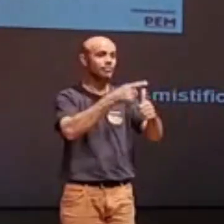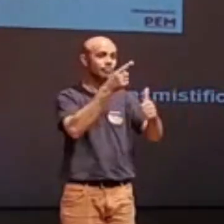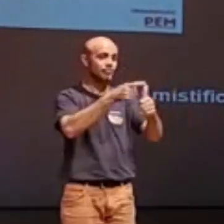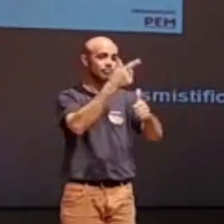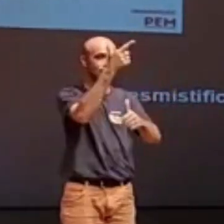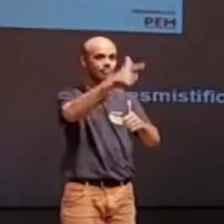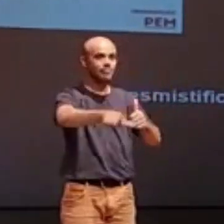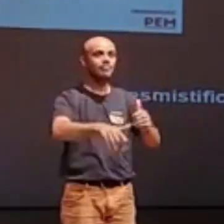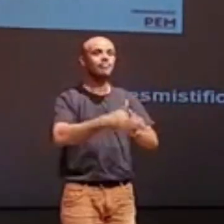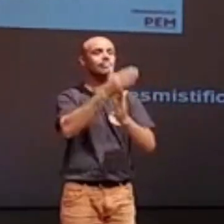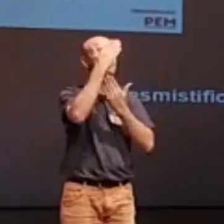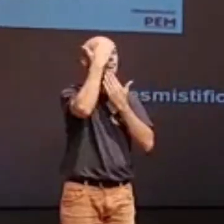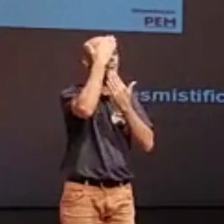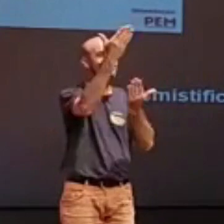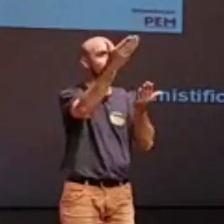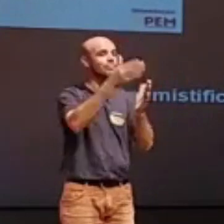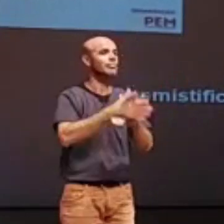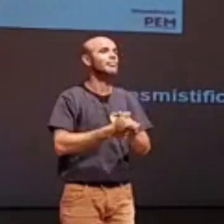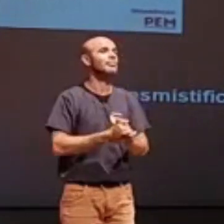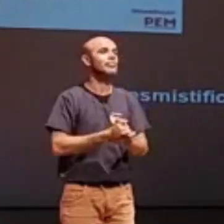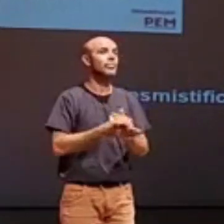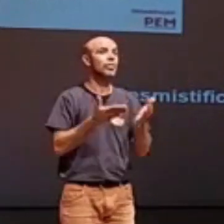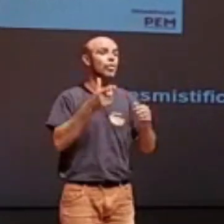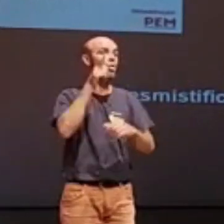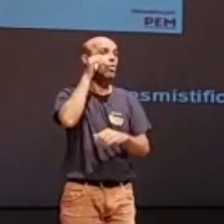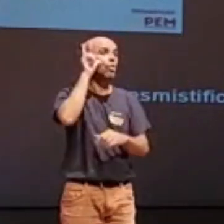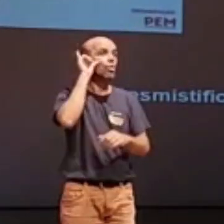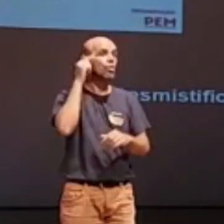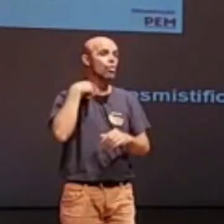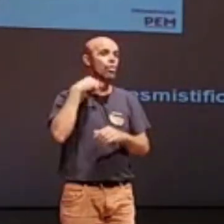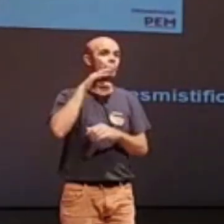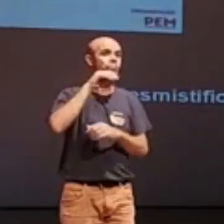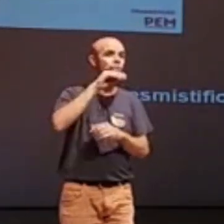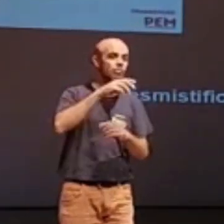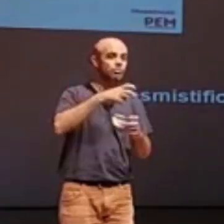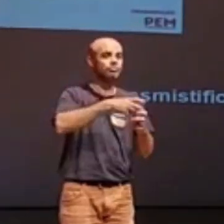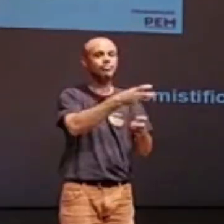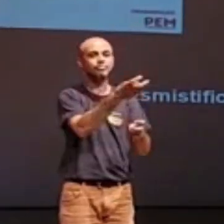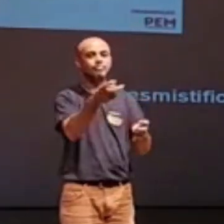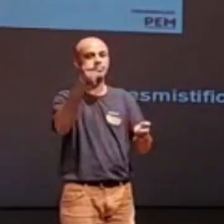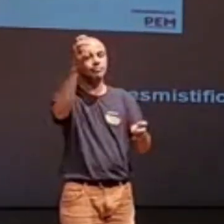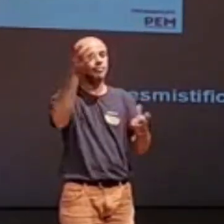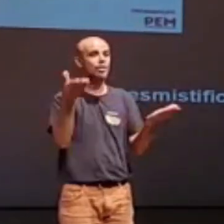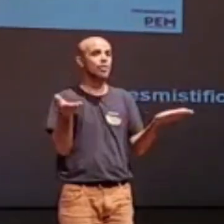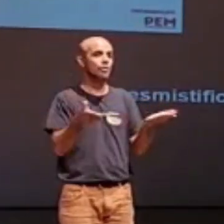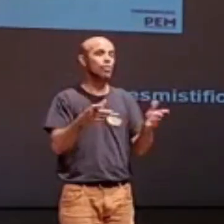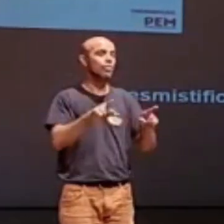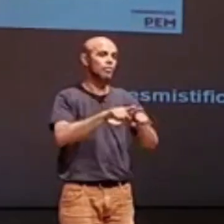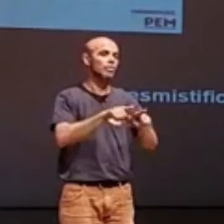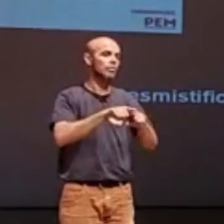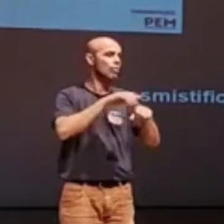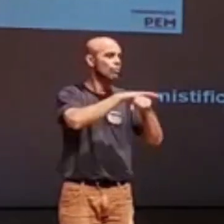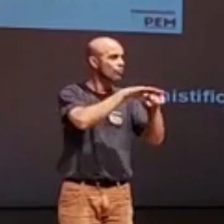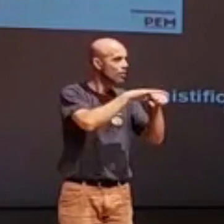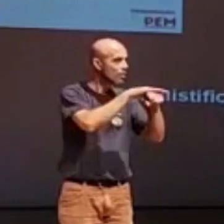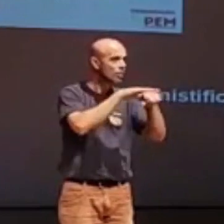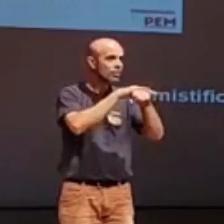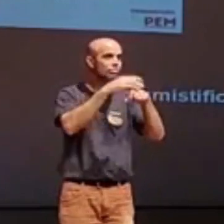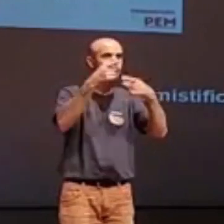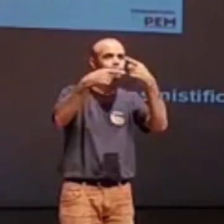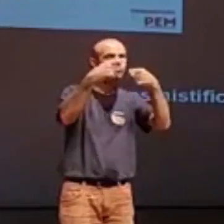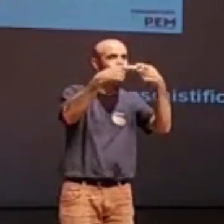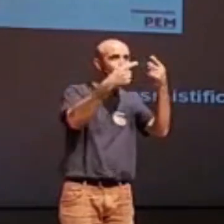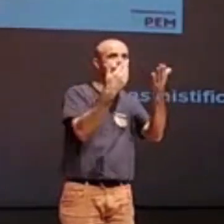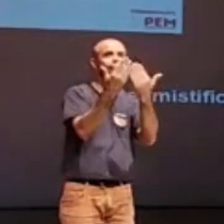uma vez, eu queria agradecer. Estivemos aqui ontem, falamos um pouco de escoliose e hoje, conversando um pouco com o público que